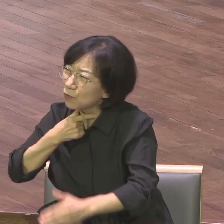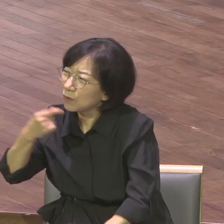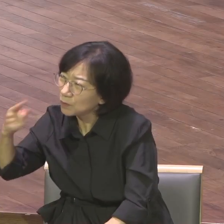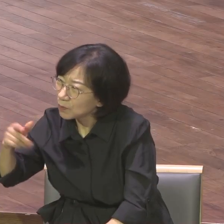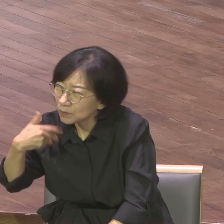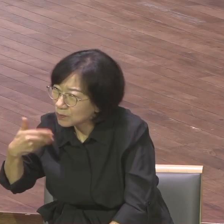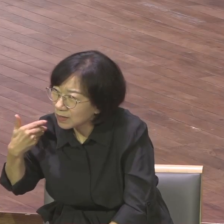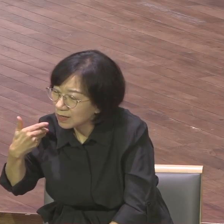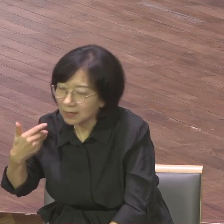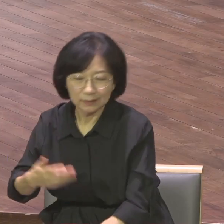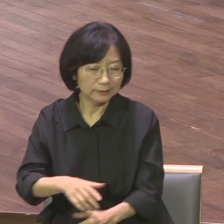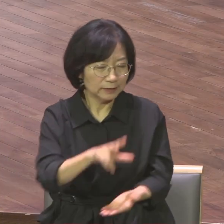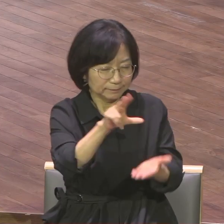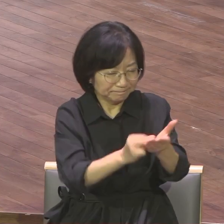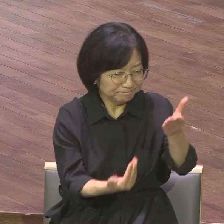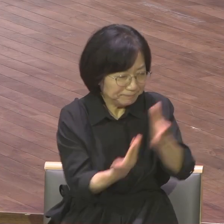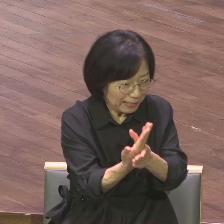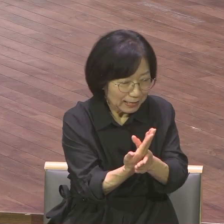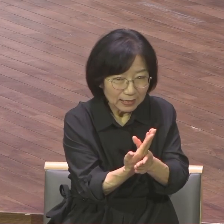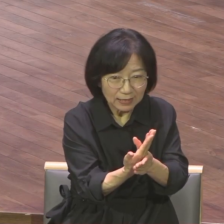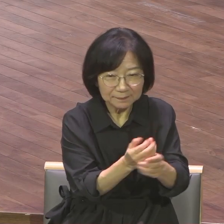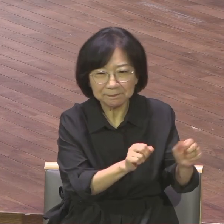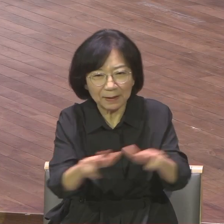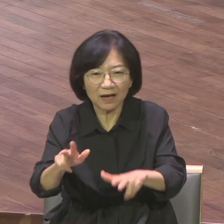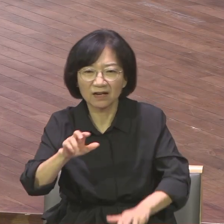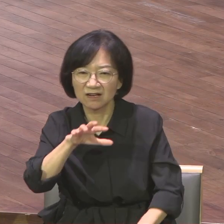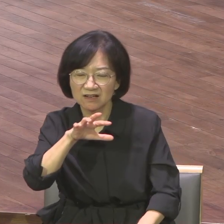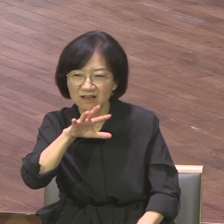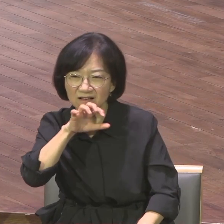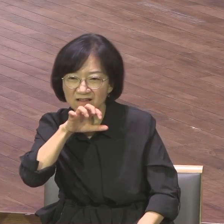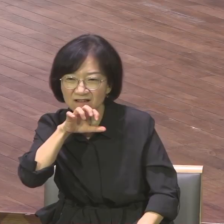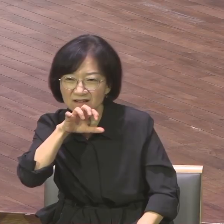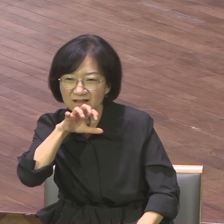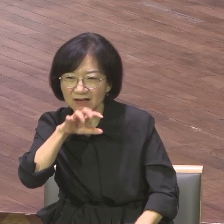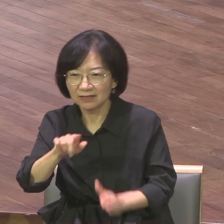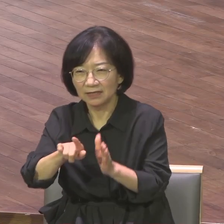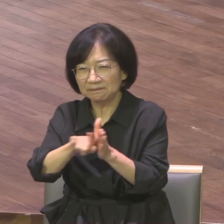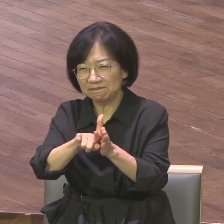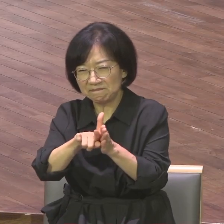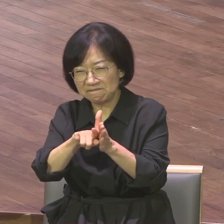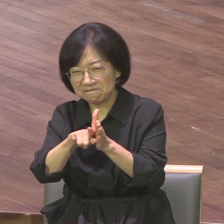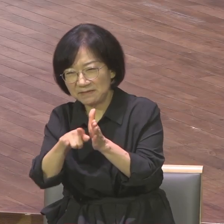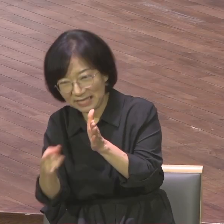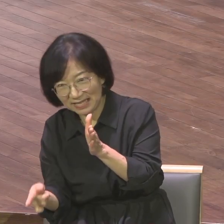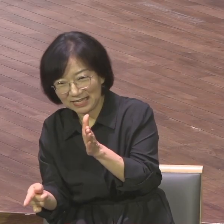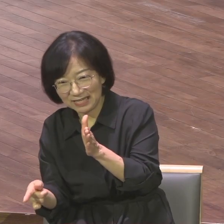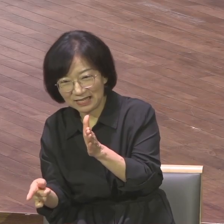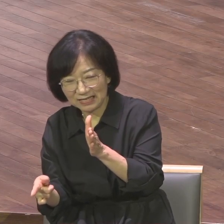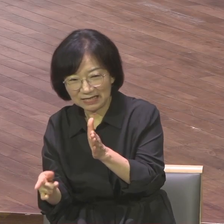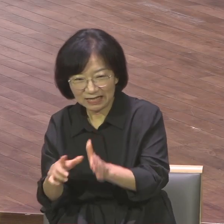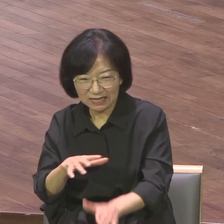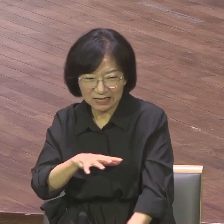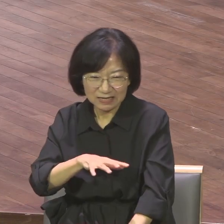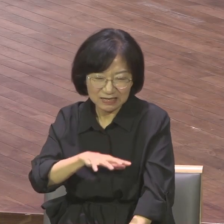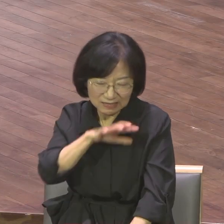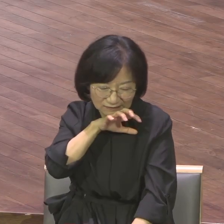못하면 나타나는 것이 바로 원망 불평이죠. 불신앙이죠. 원망 불평.